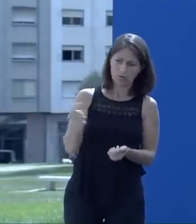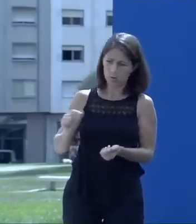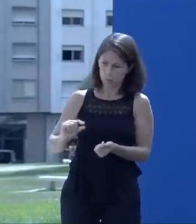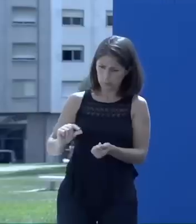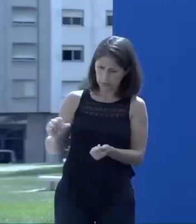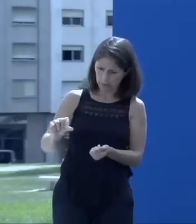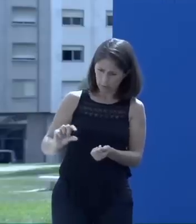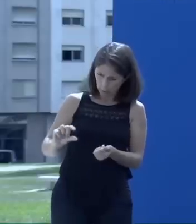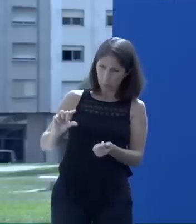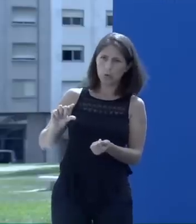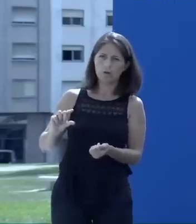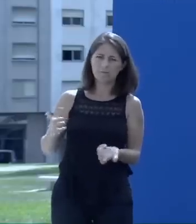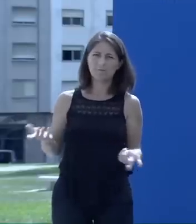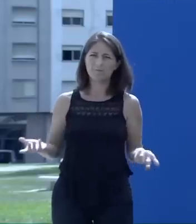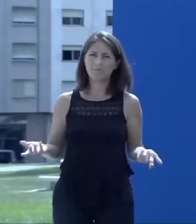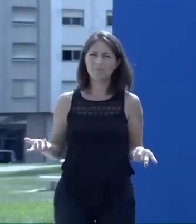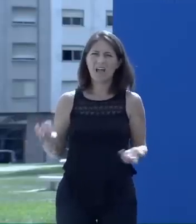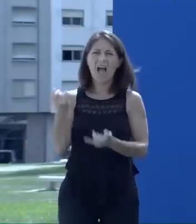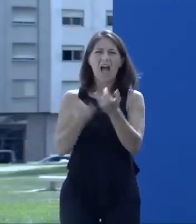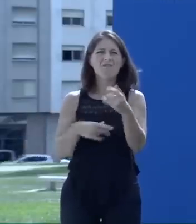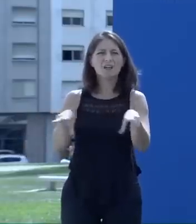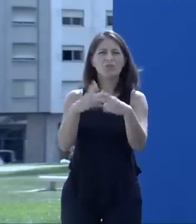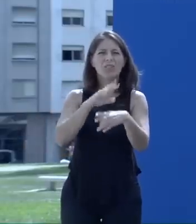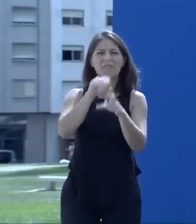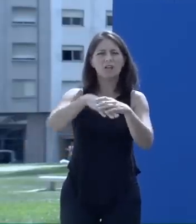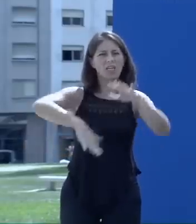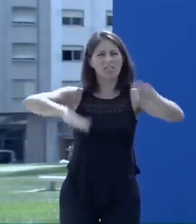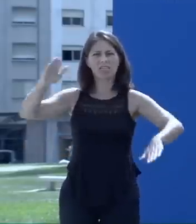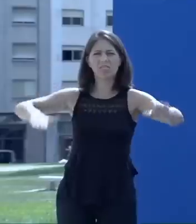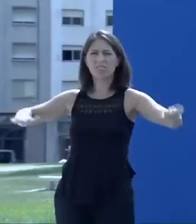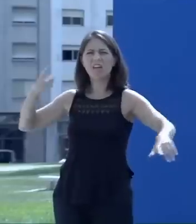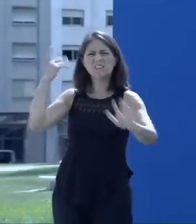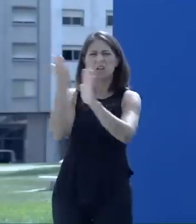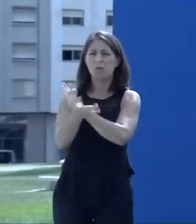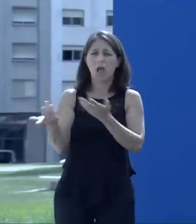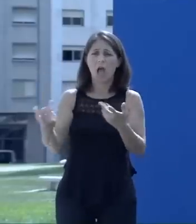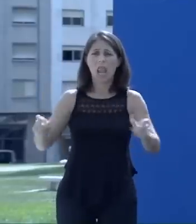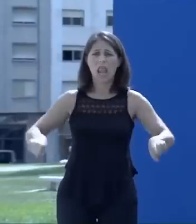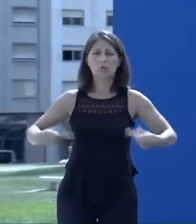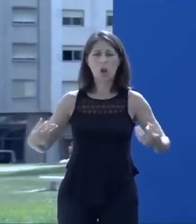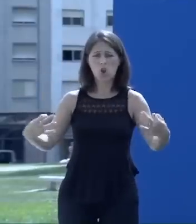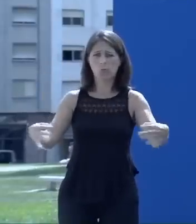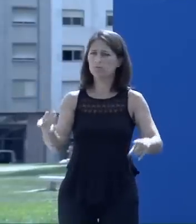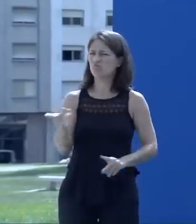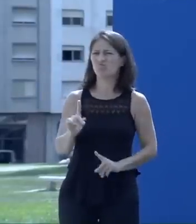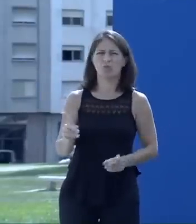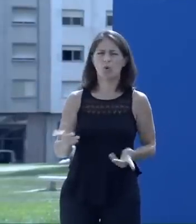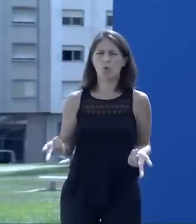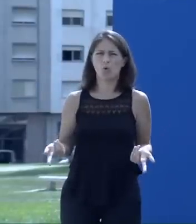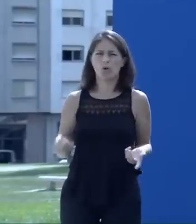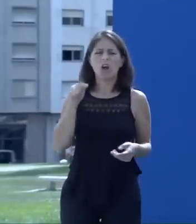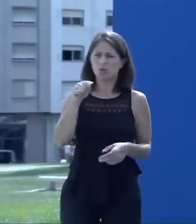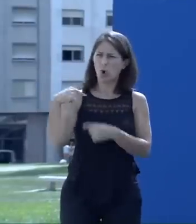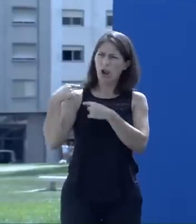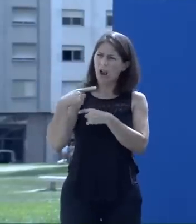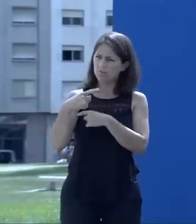ten. As desigualdades sociais non son desigualdades naturais. As desigualdades sociais teñen causa,